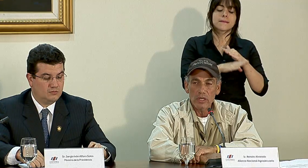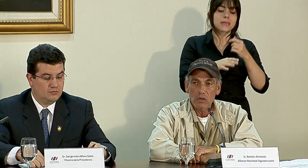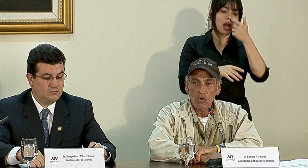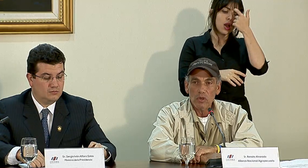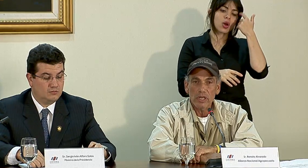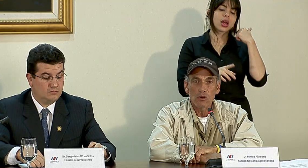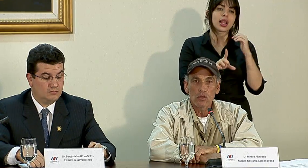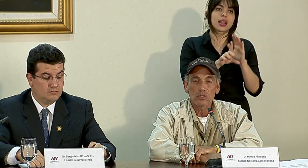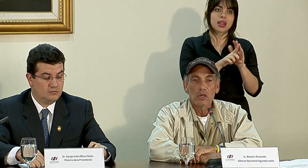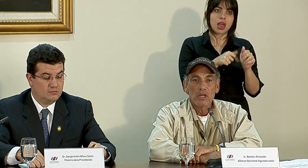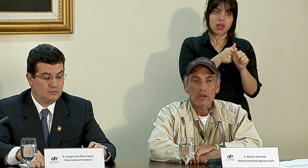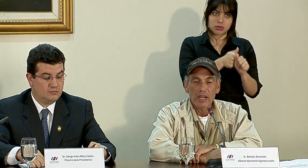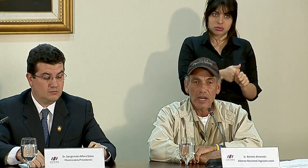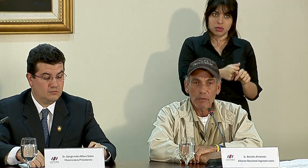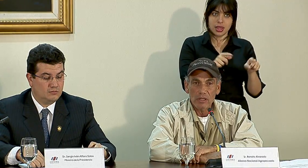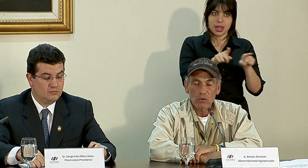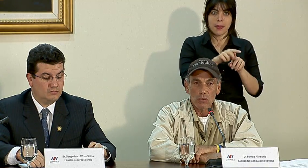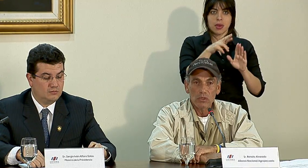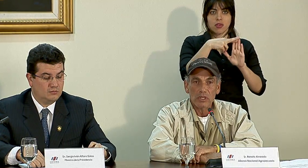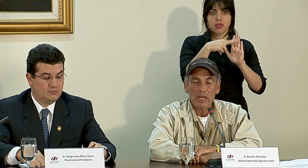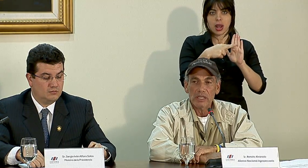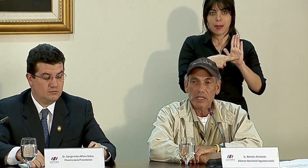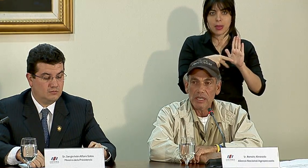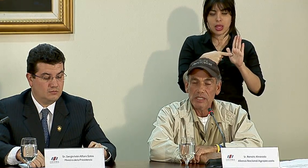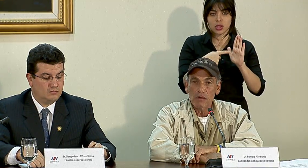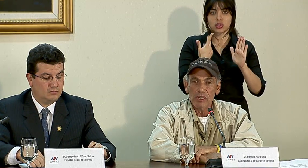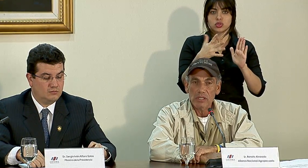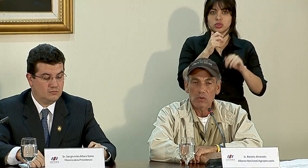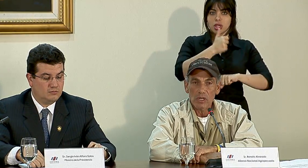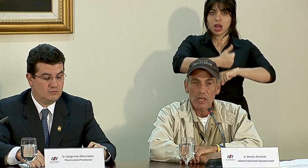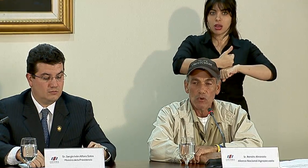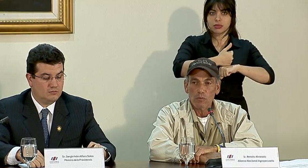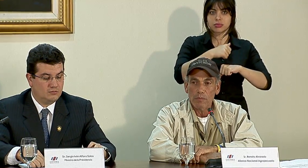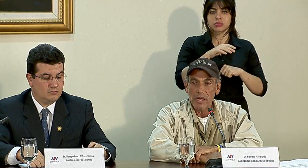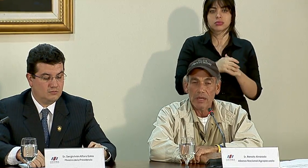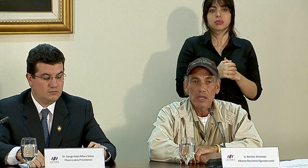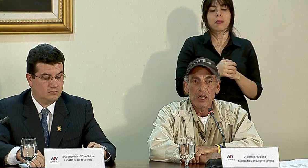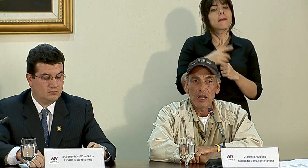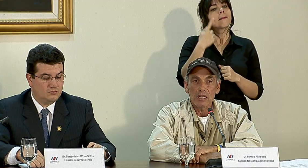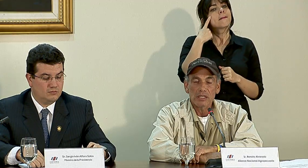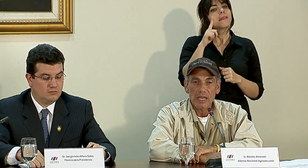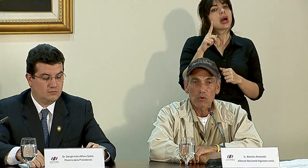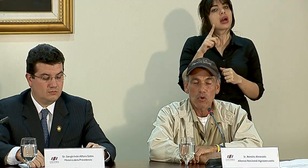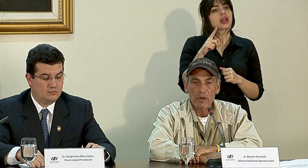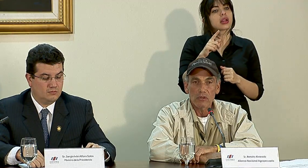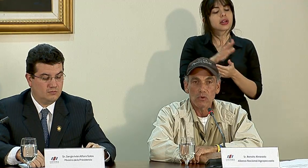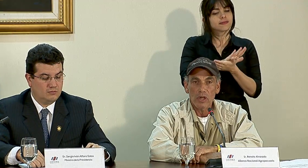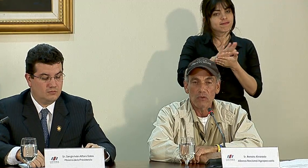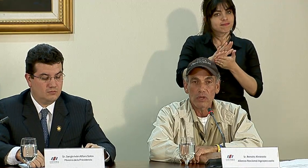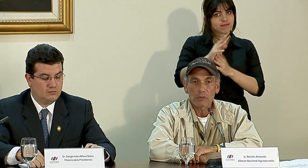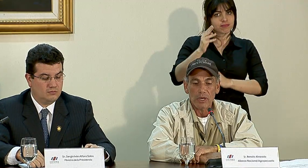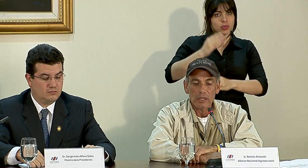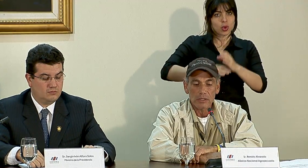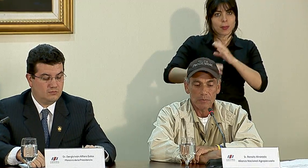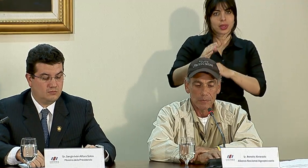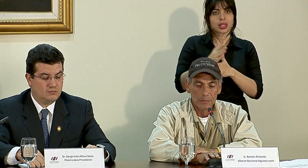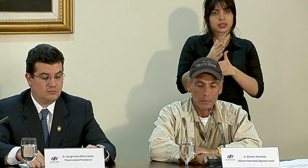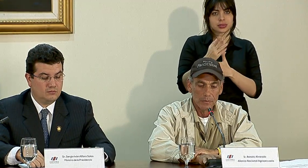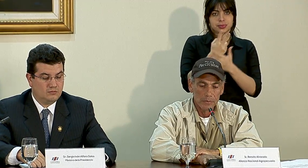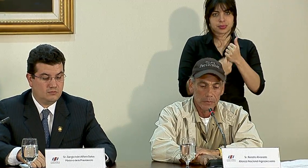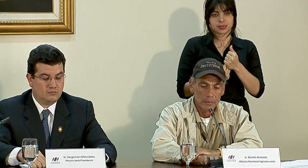marco jurídico y los reglamentos que están establecidos en ellos para el sano comercio entre las